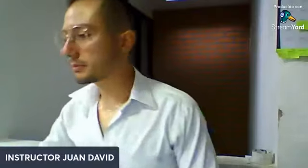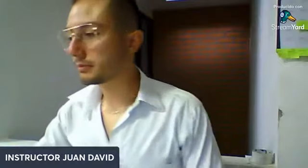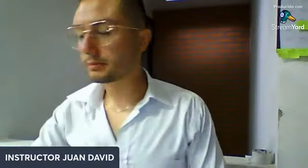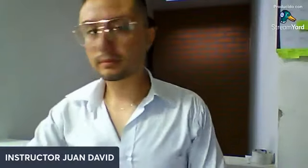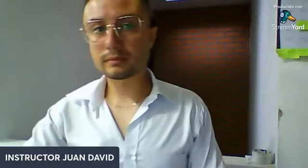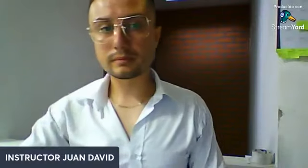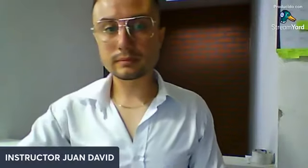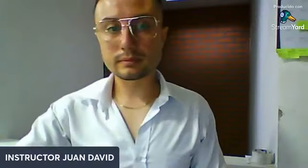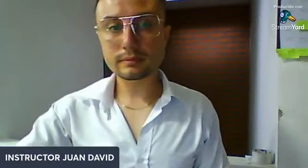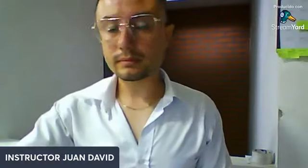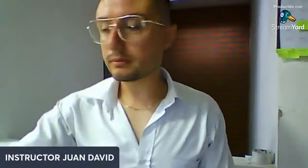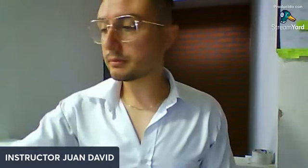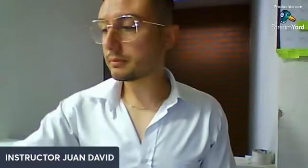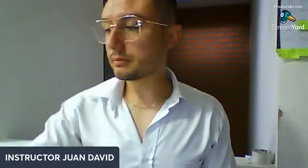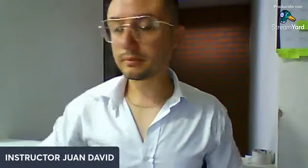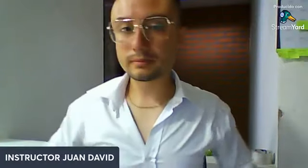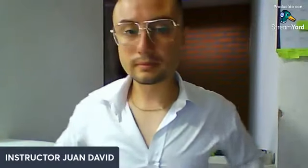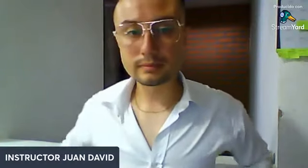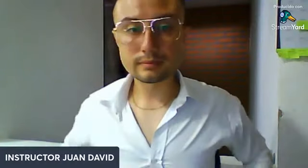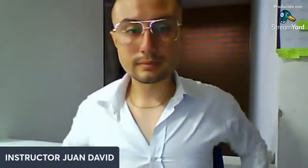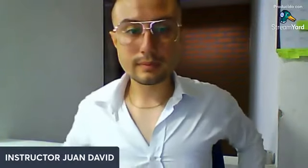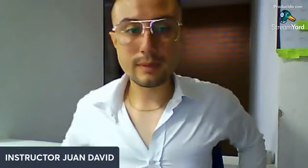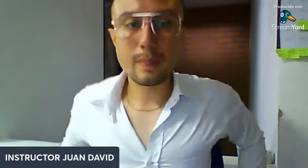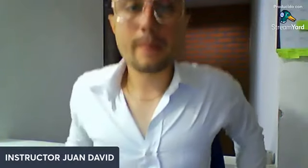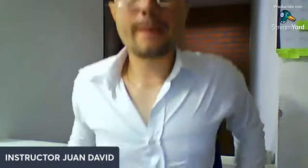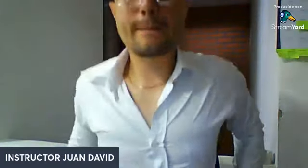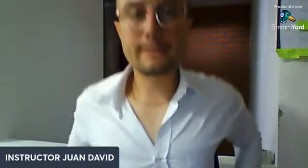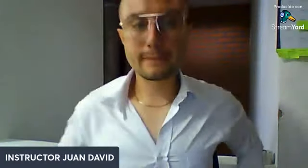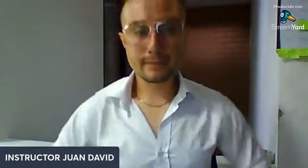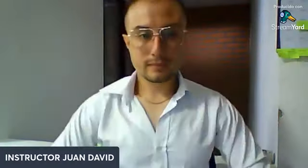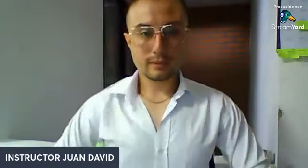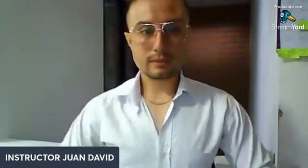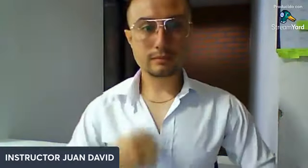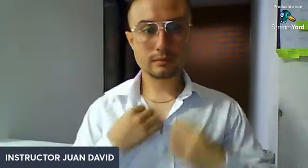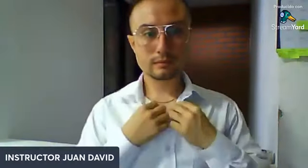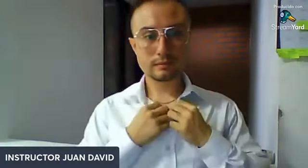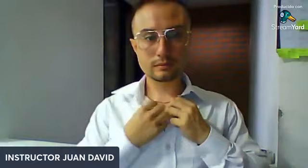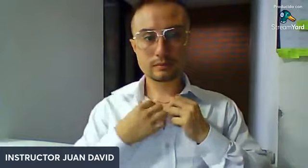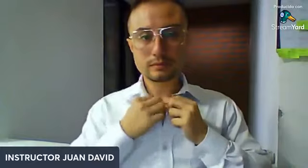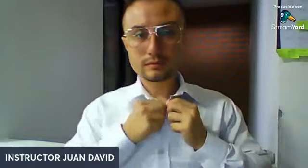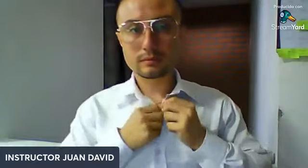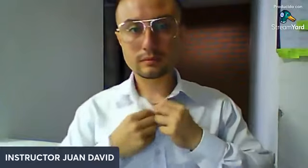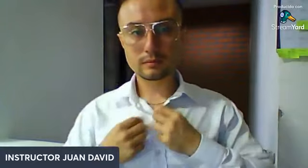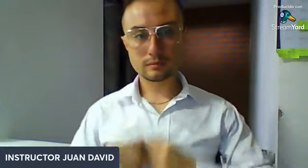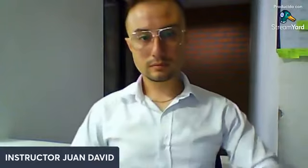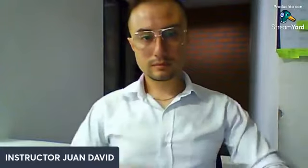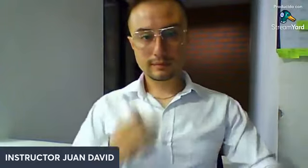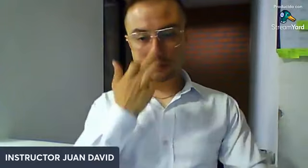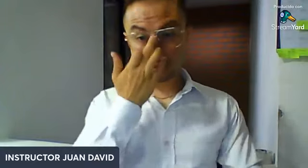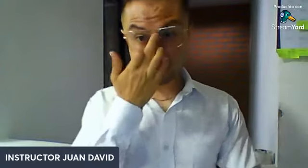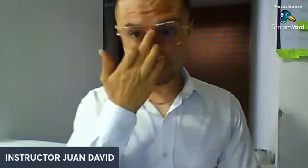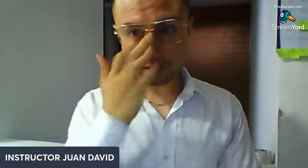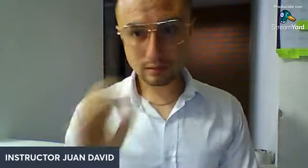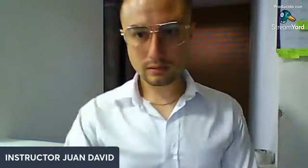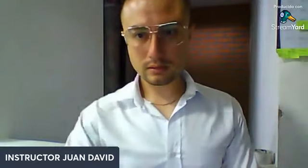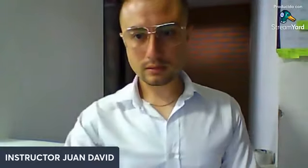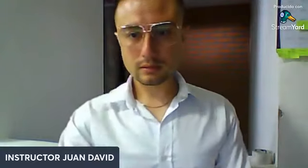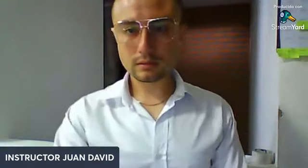Ya los pagué, y yo hago así, cosillas con la mano. Ay, me olvidé de algo, pero ya, bueno, después la llevo. Mi cosita del centro de la botija